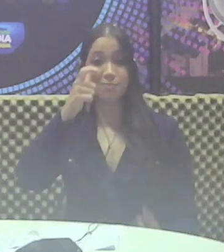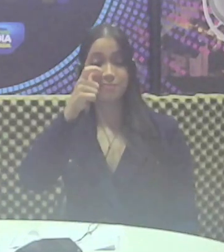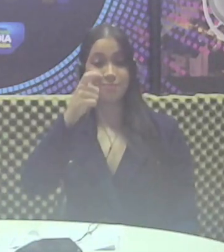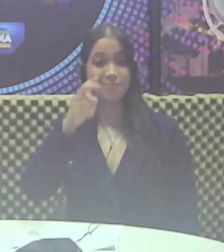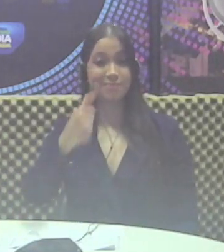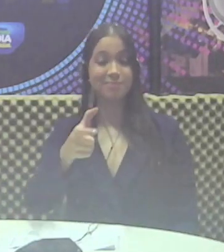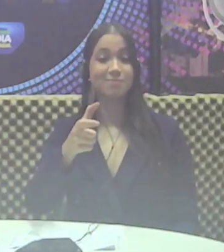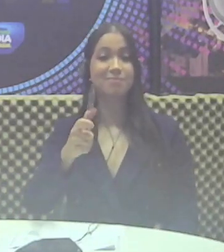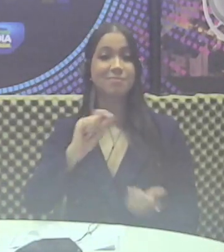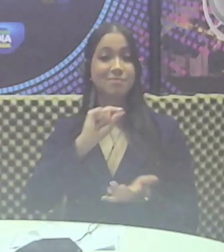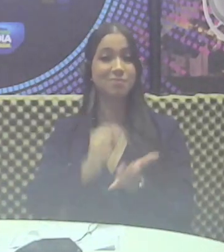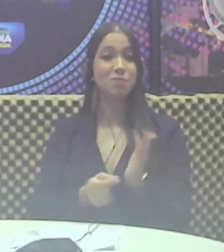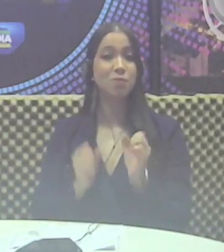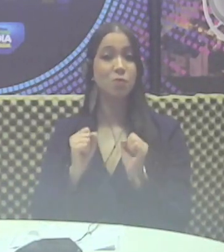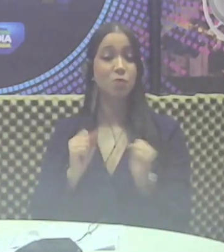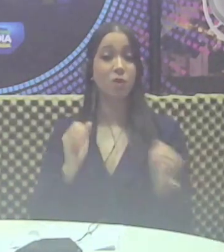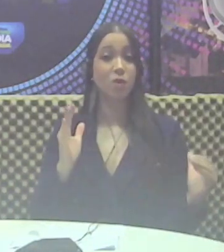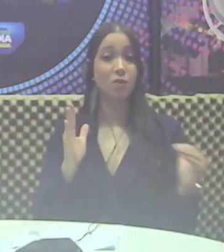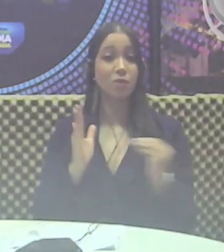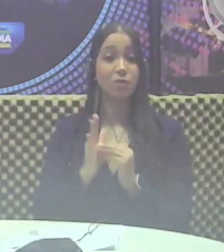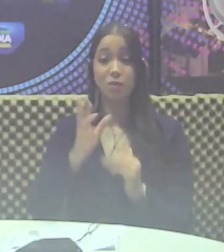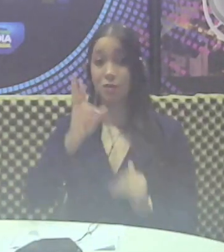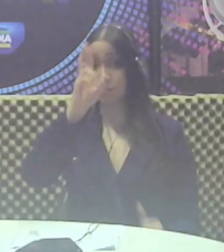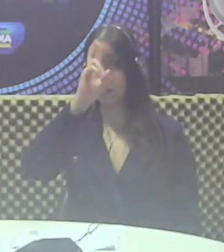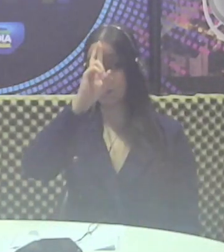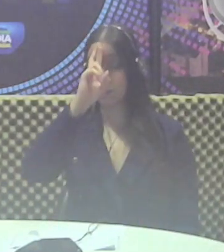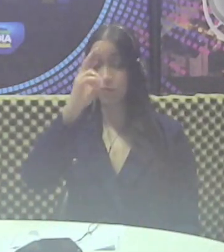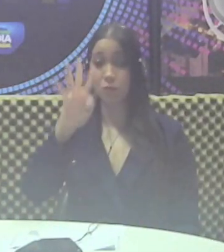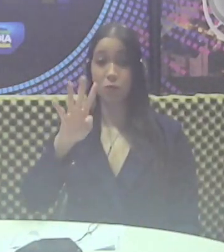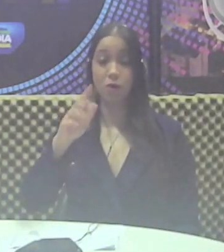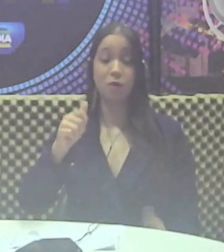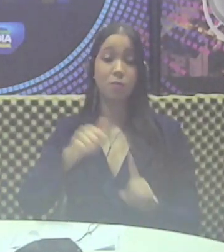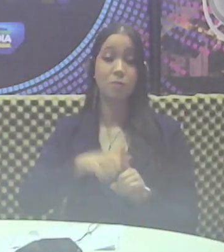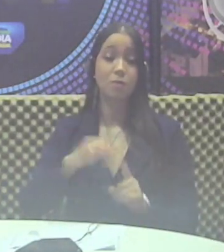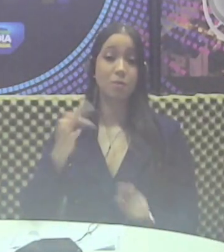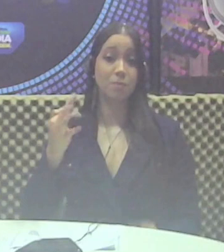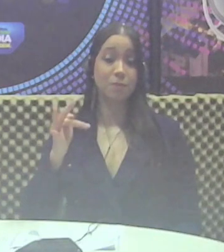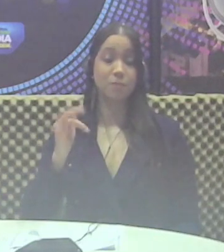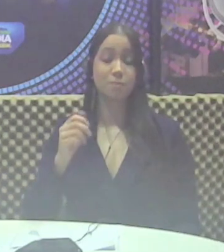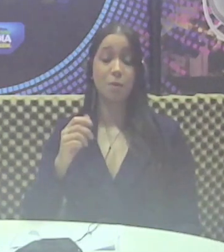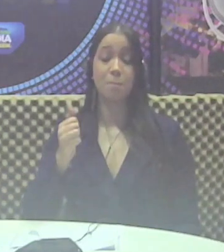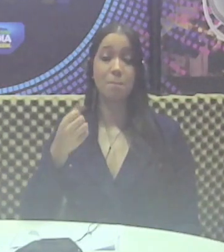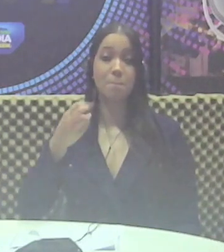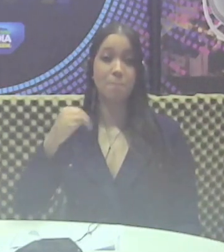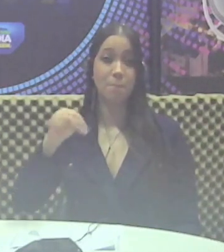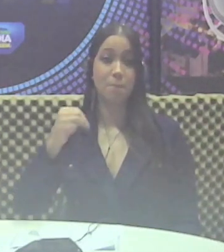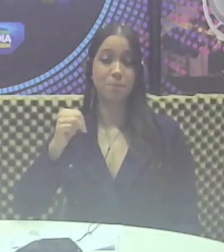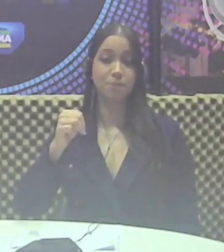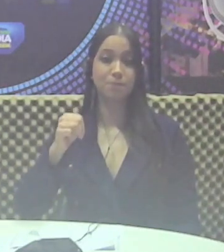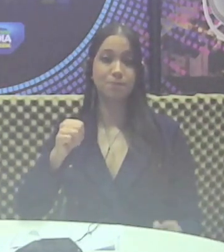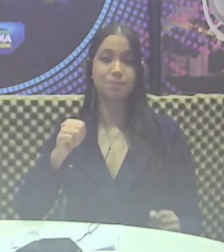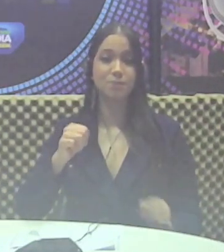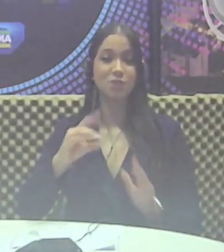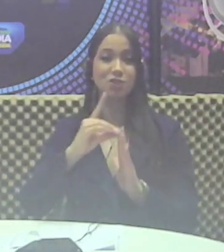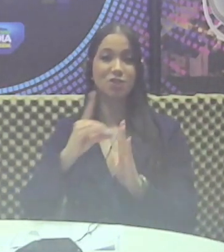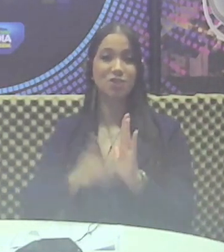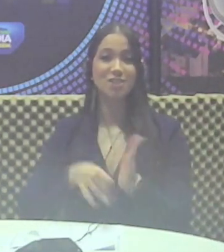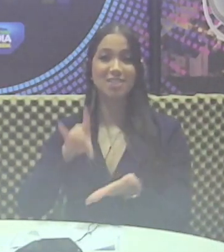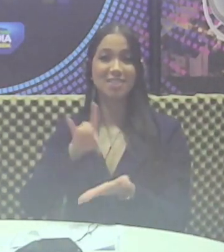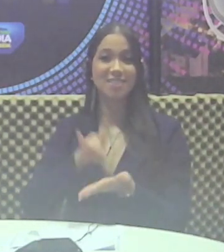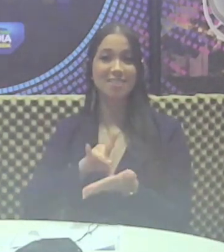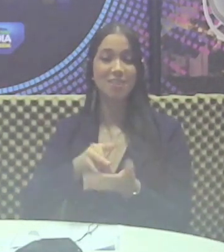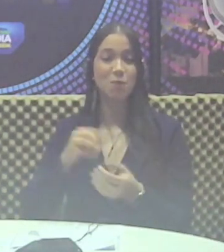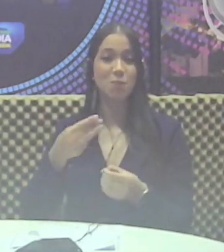interessados podem se inscrever até o meio-dia de 4 de março. Os editais foram publicados no Diário Oficial do